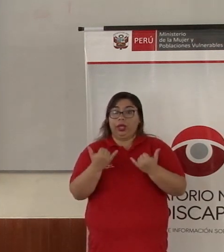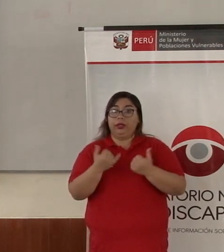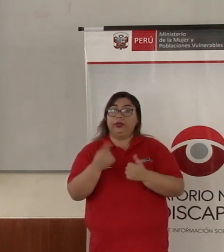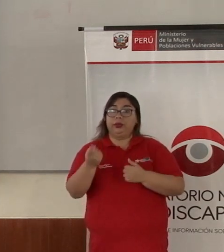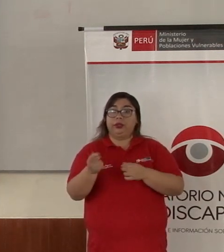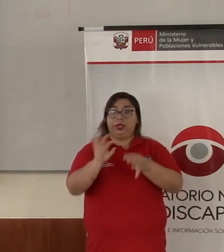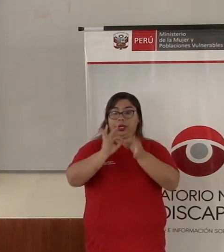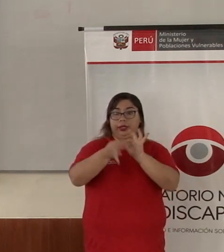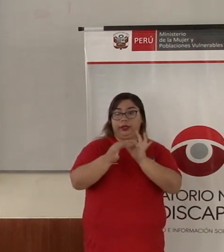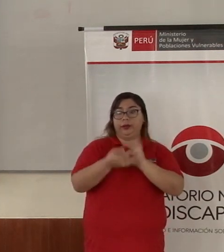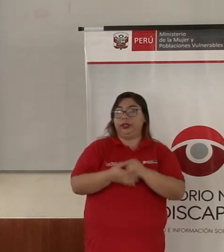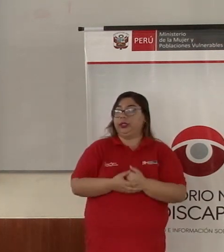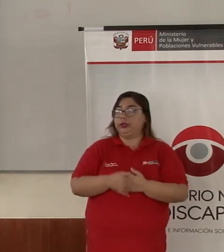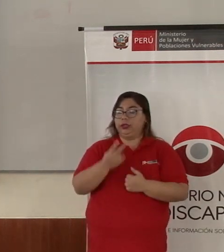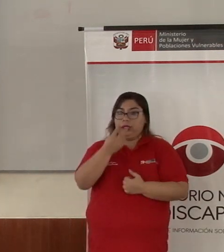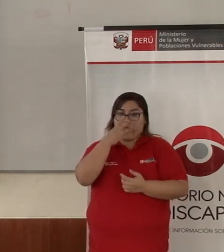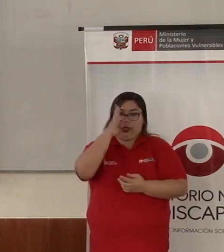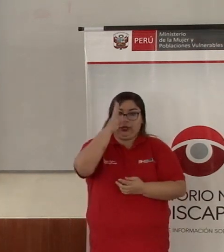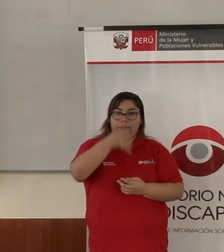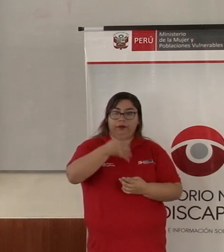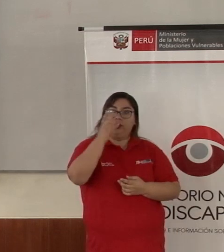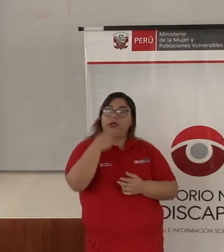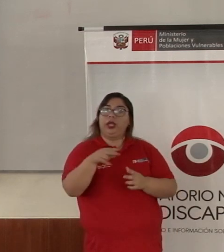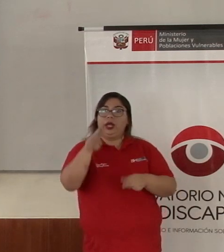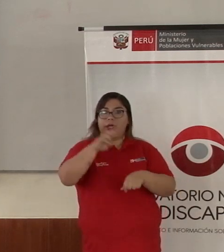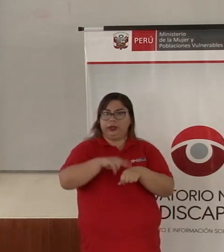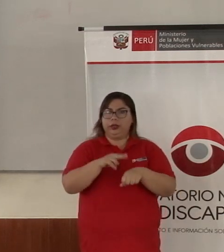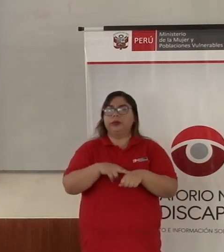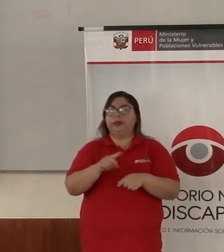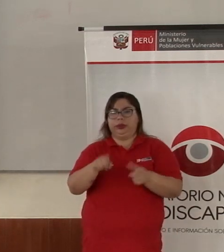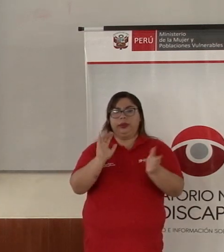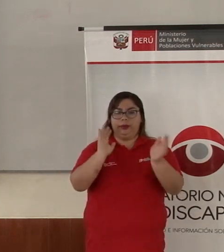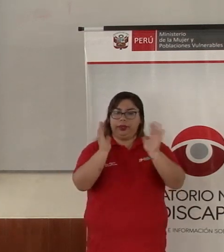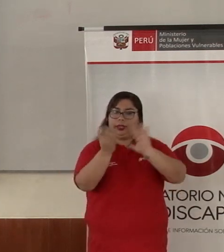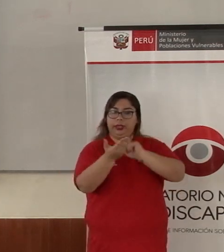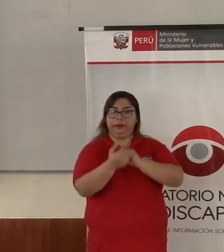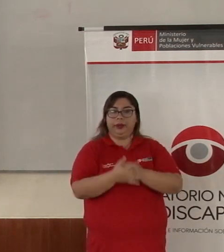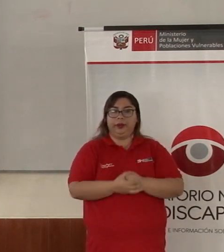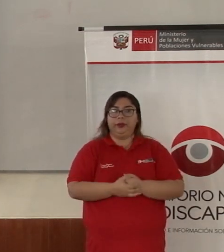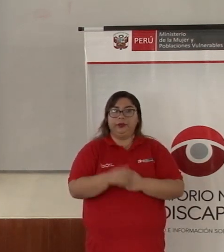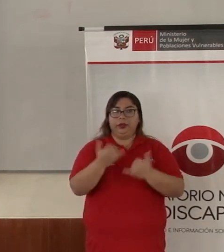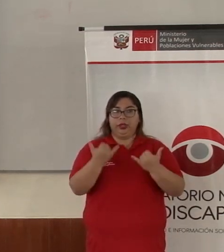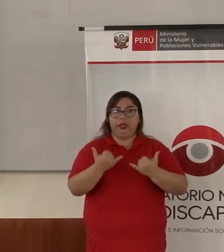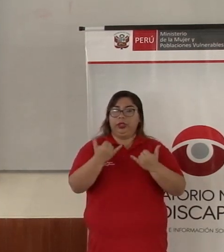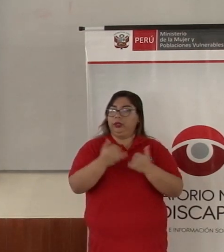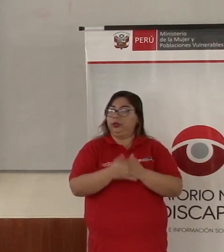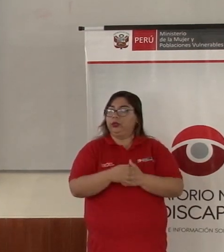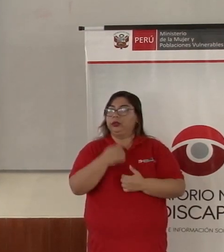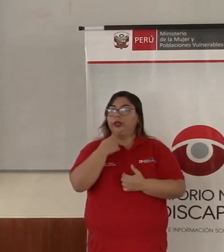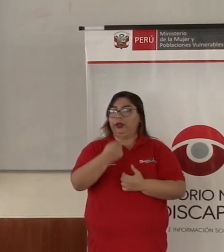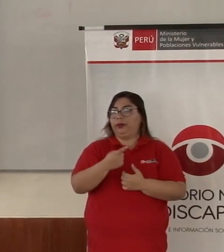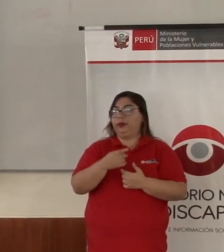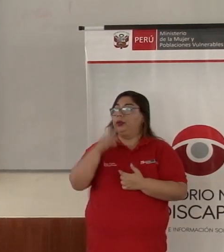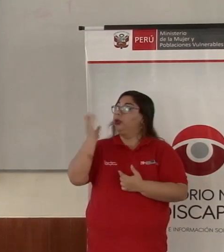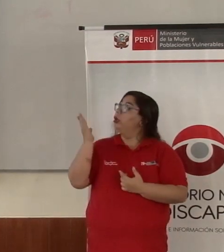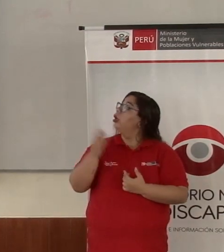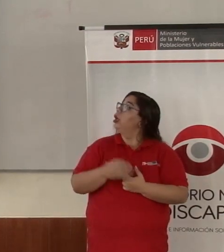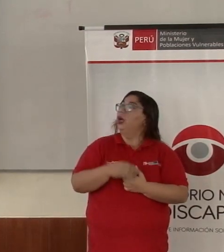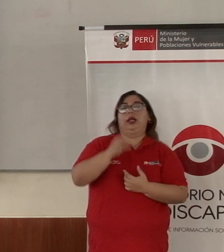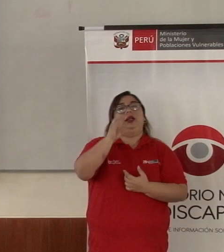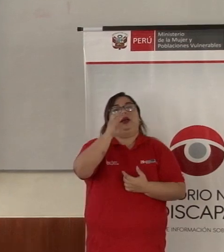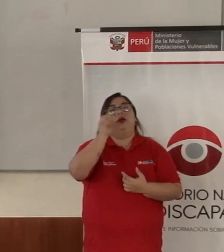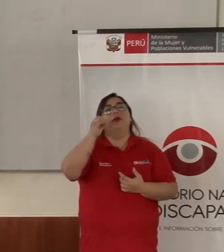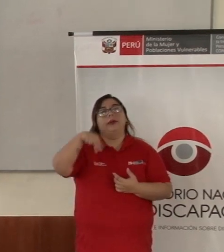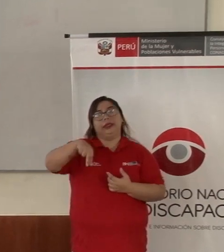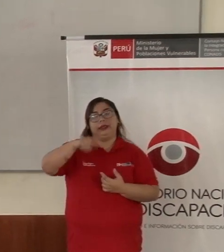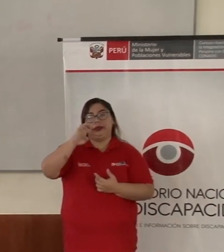la interpretación y el enfoque de las normas también han cambiado. Y todo se debe a esto, a la Convención.